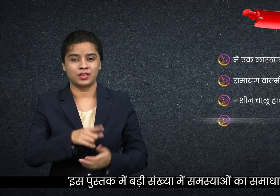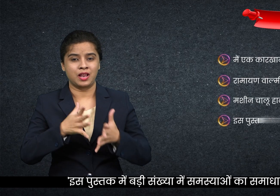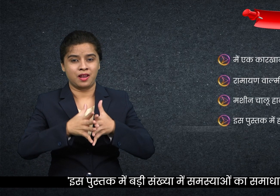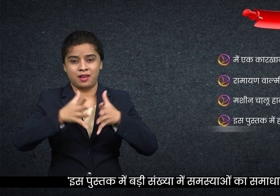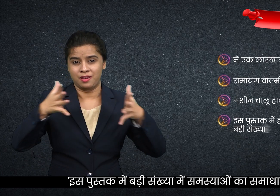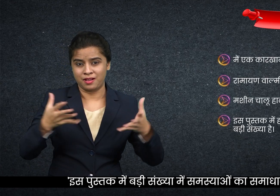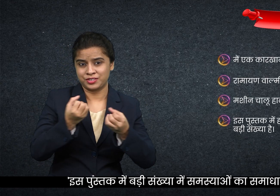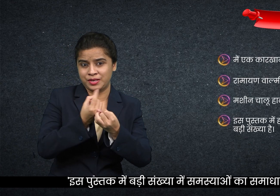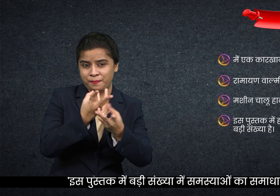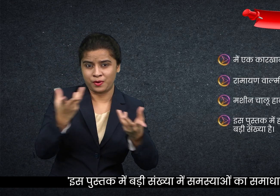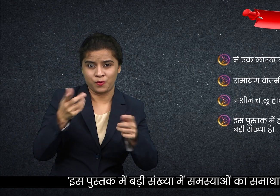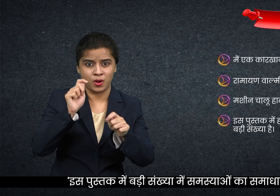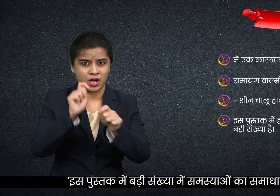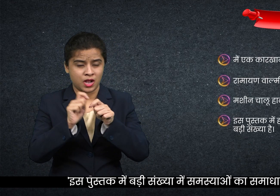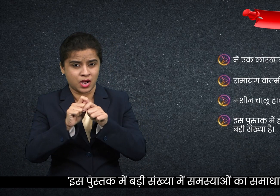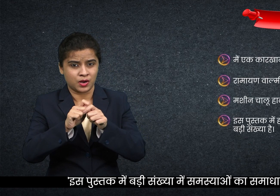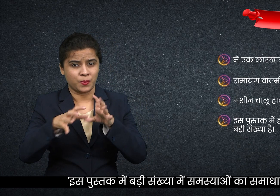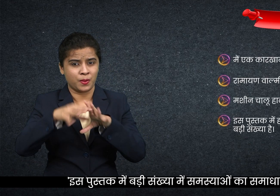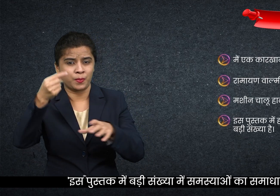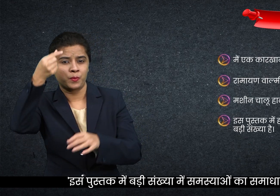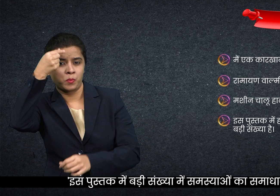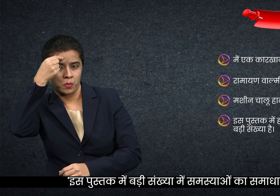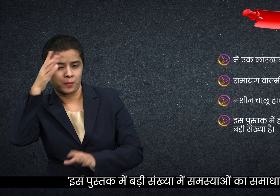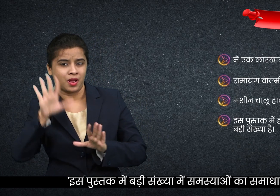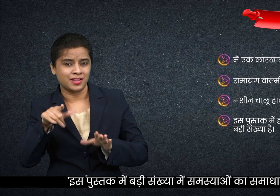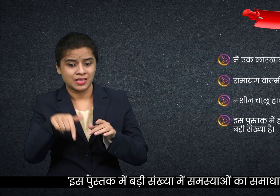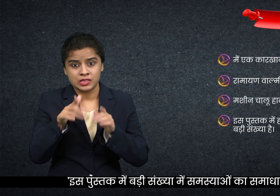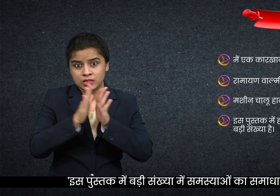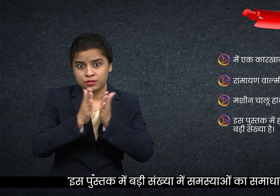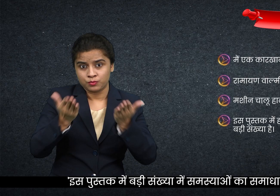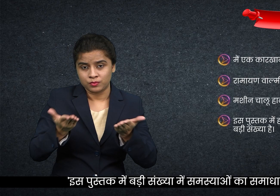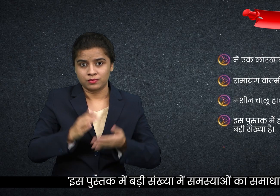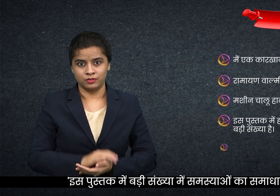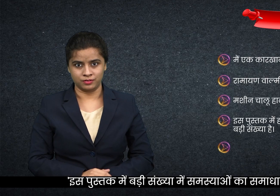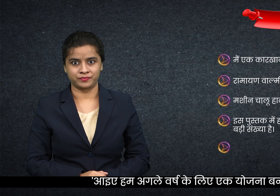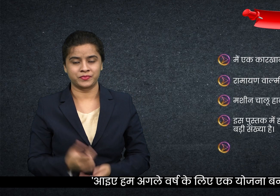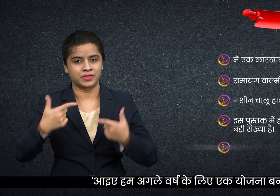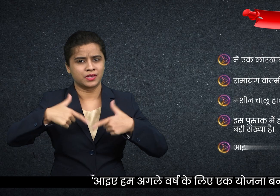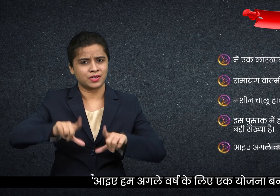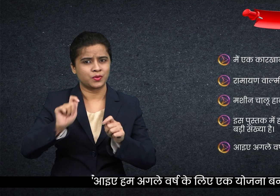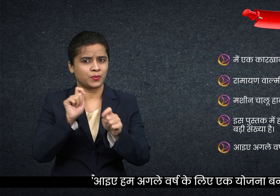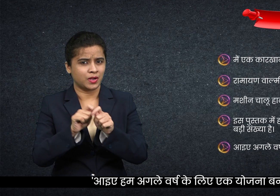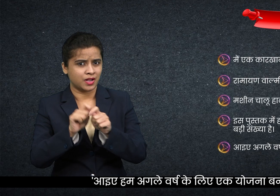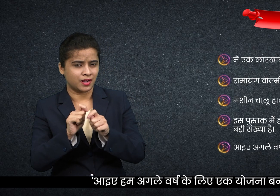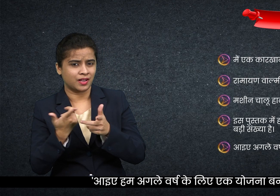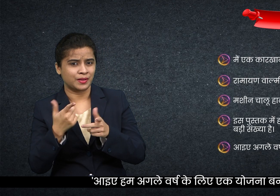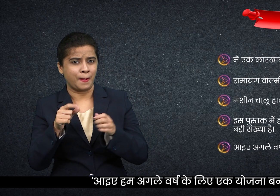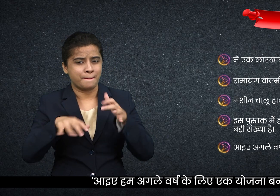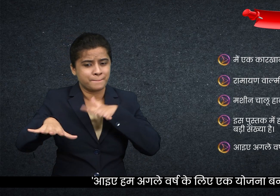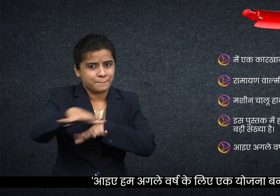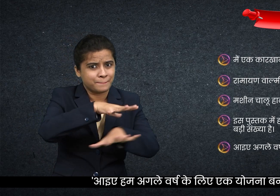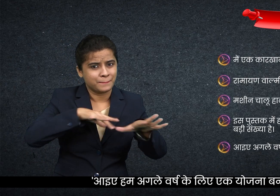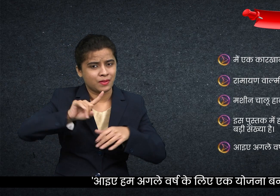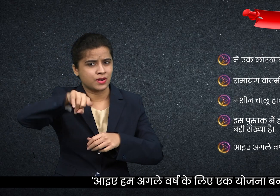इस पुस्तक में बड़ी संख्या से समस्याओं का समाधान किया गया है। आइए हम अगले वर्ष के